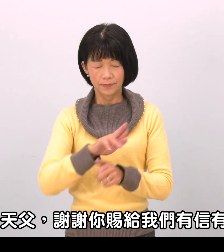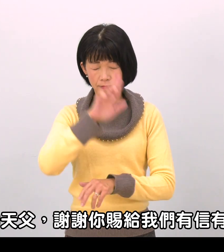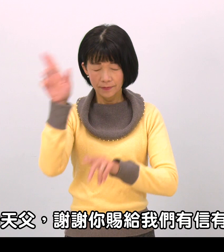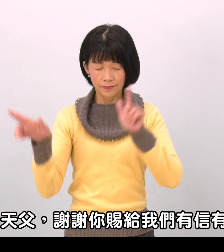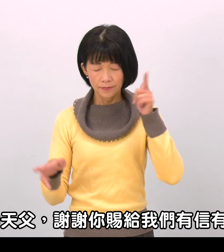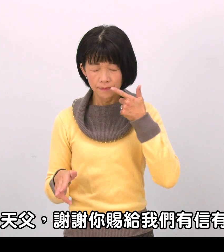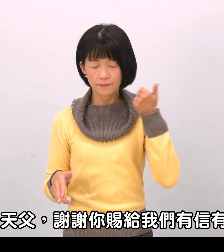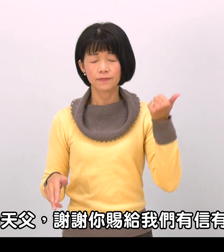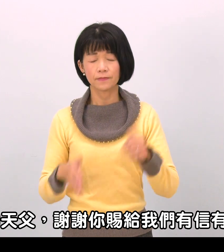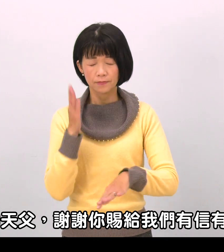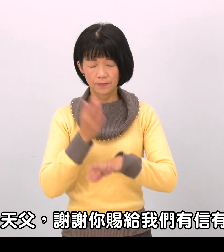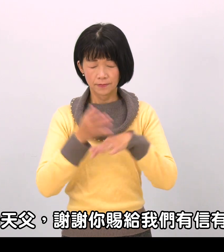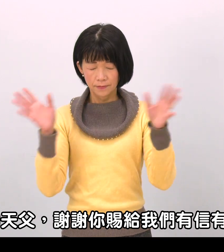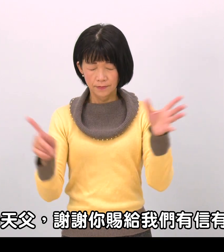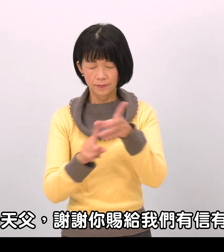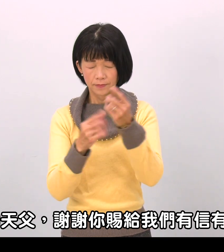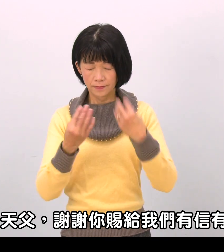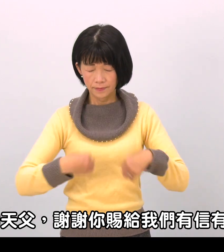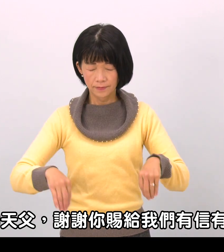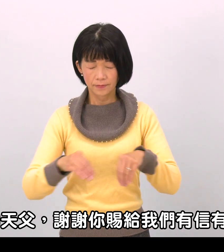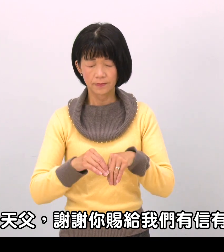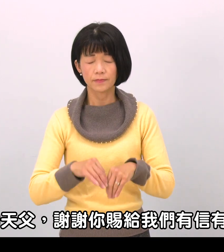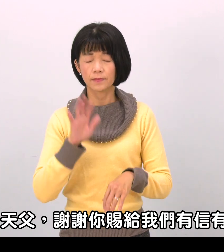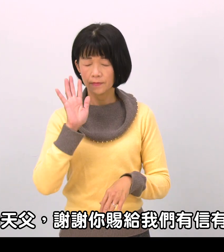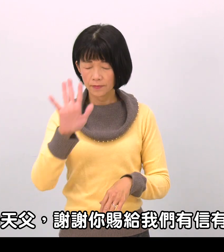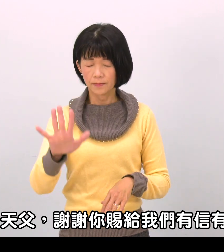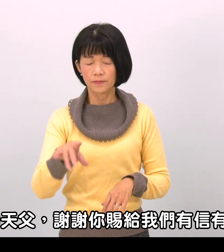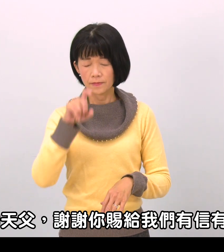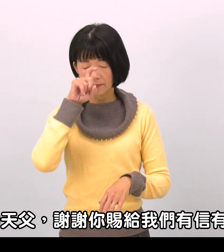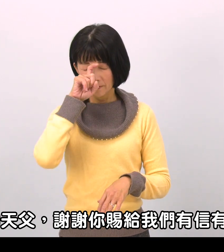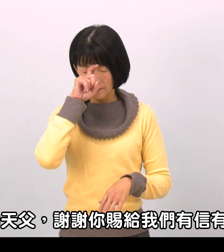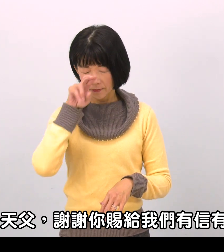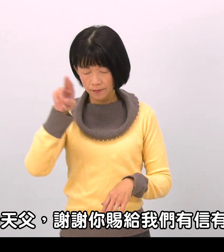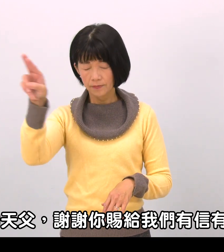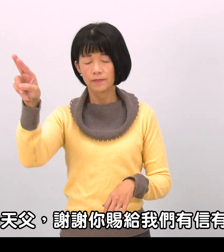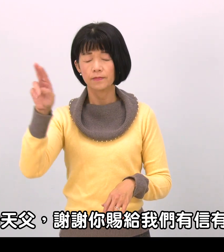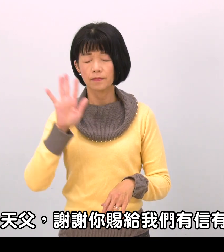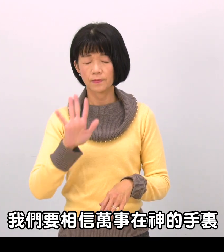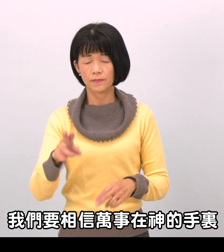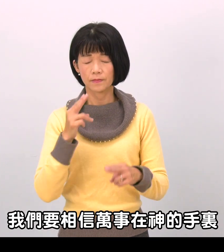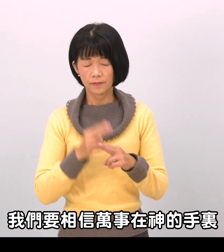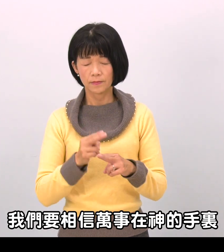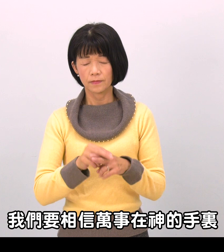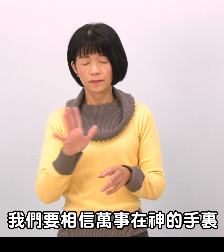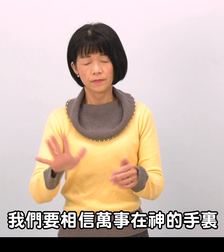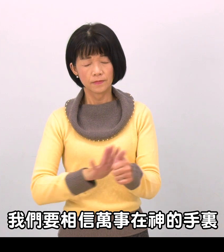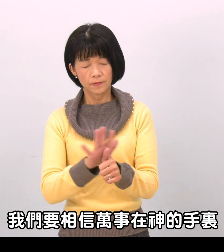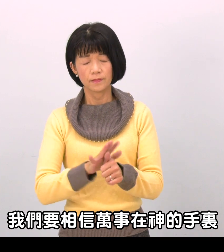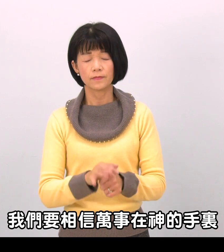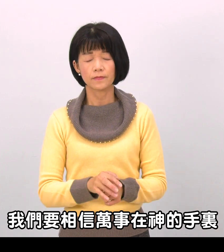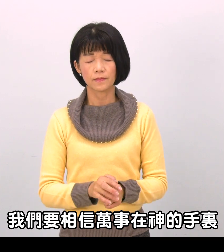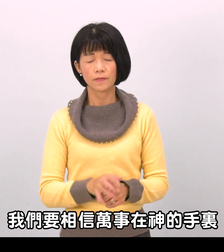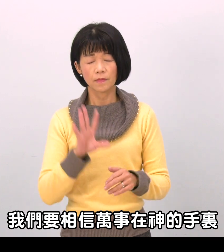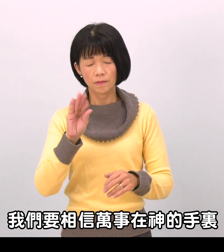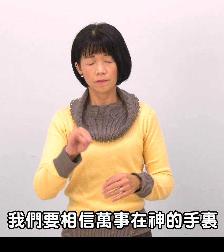谢谢你赐给我们有信、有望、有爱。我们要相信万事在神的手